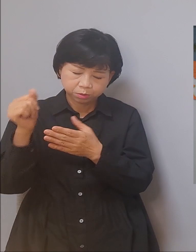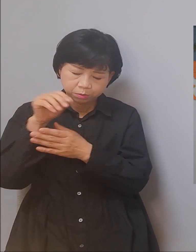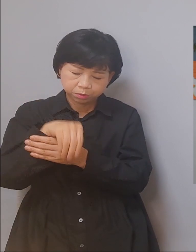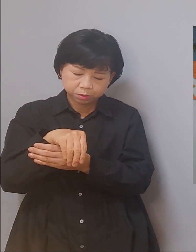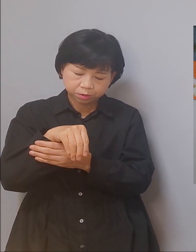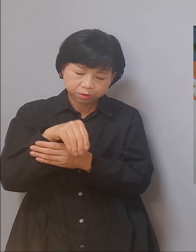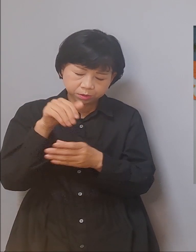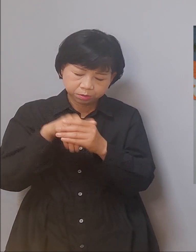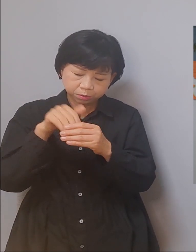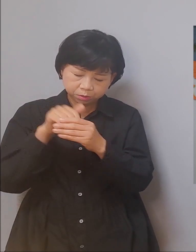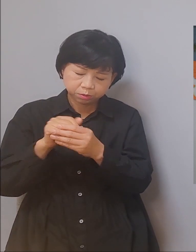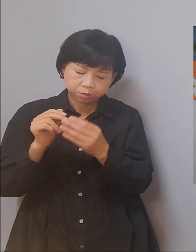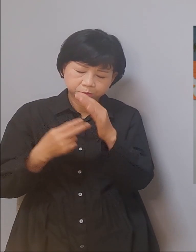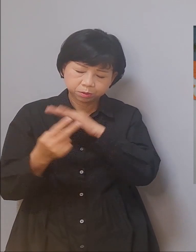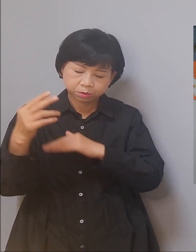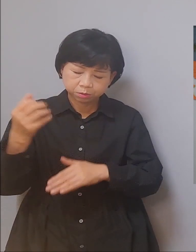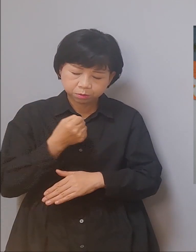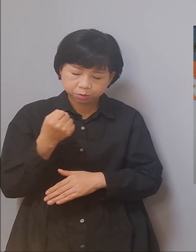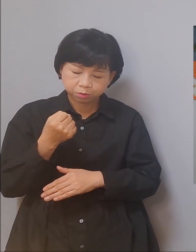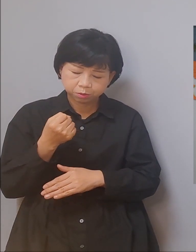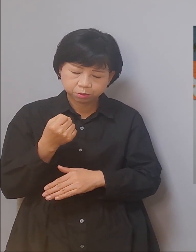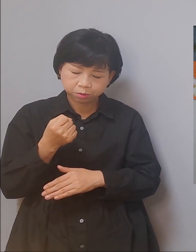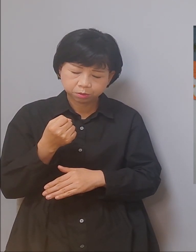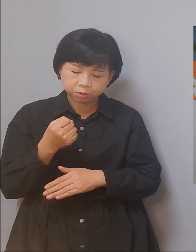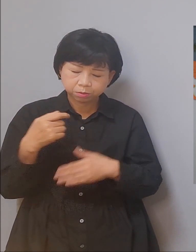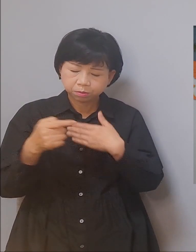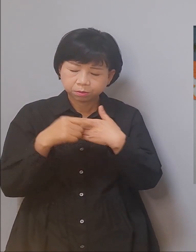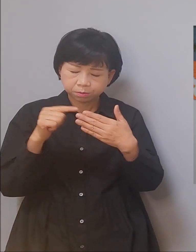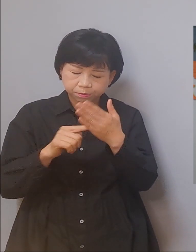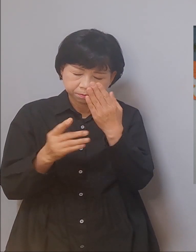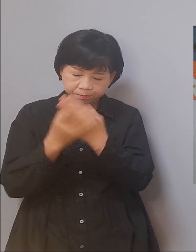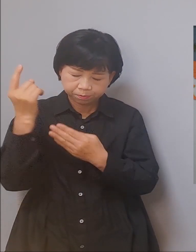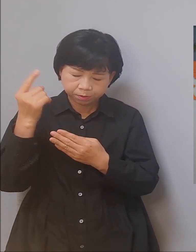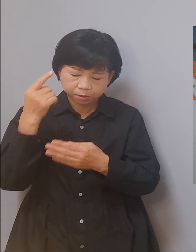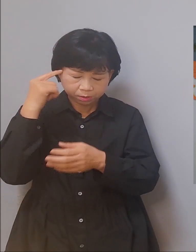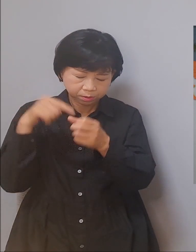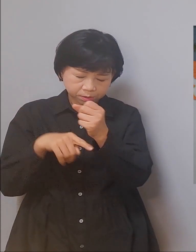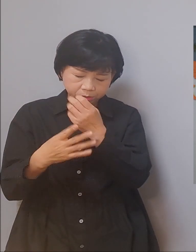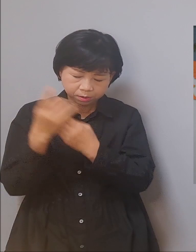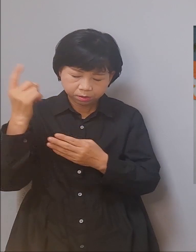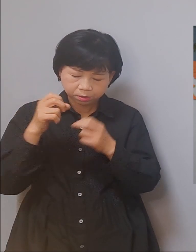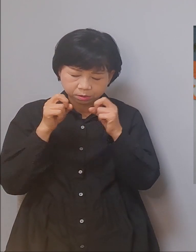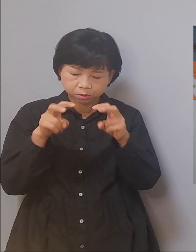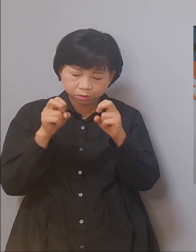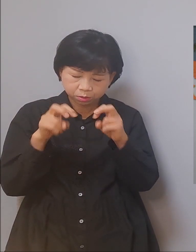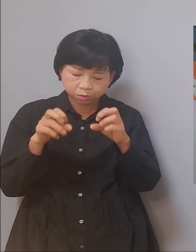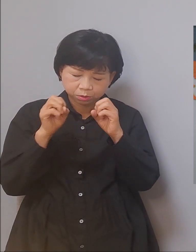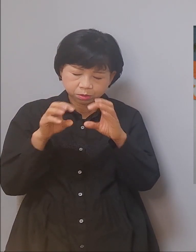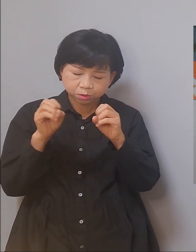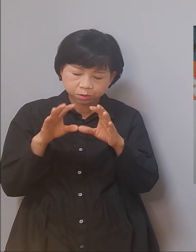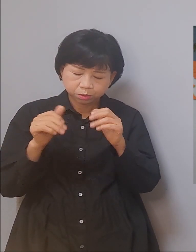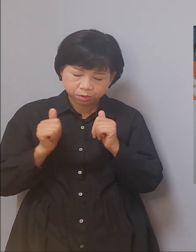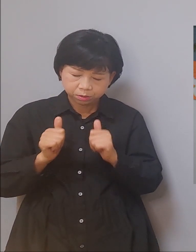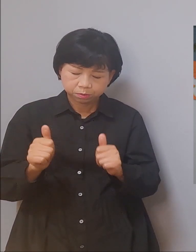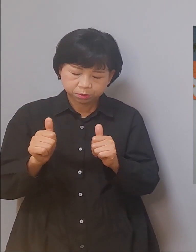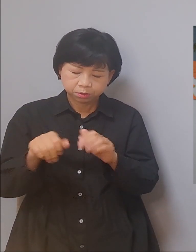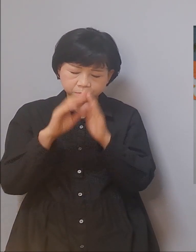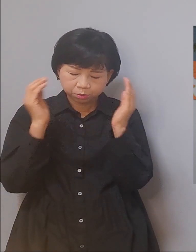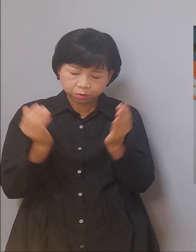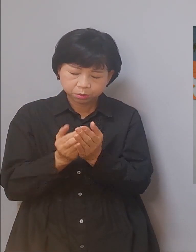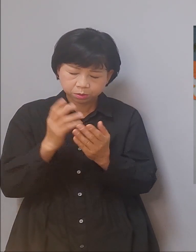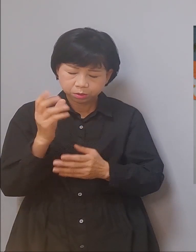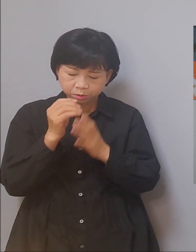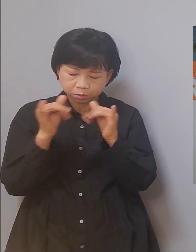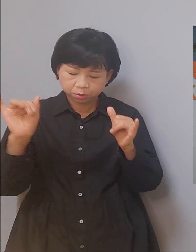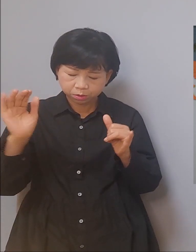그 비전을 품고 한마음 한뜻으로 더욱더 전도에 힘쓰고 선교에 힘쓰는 사랑하는 우리 교회 모든 성도들